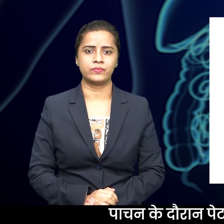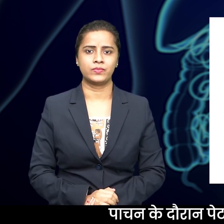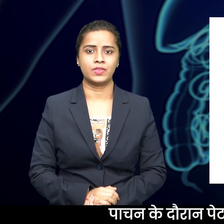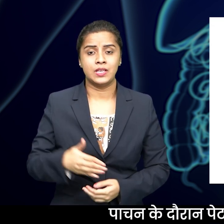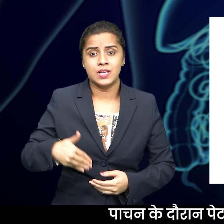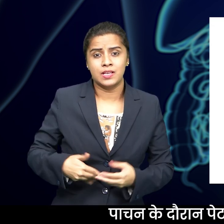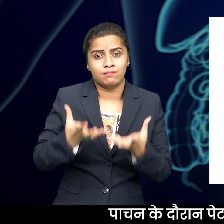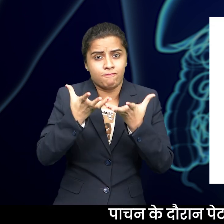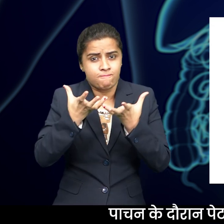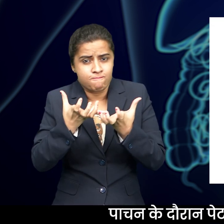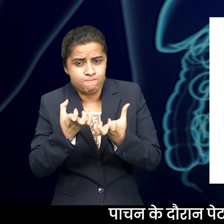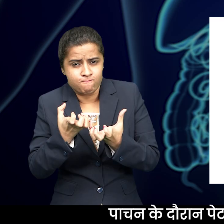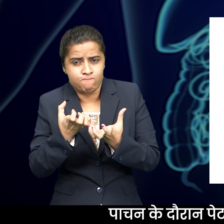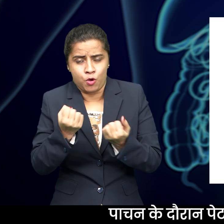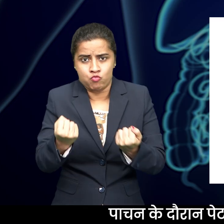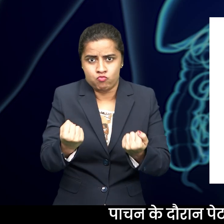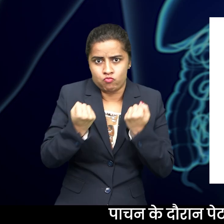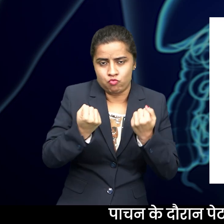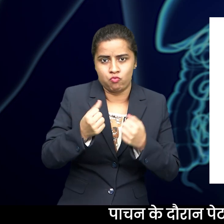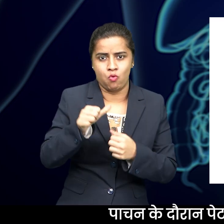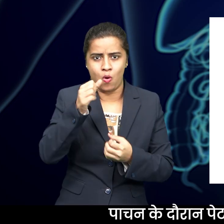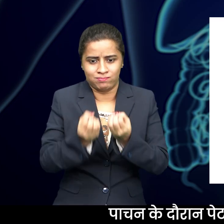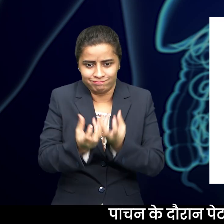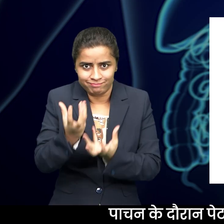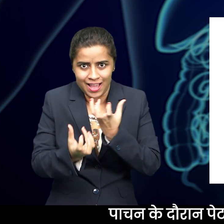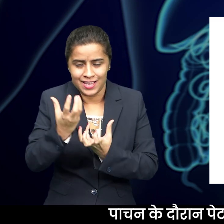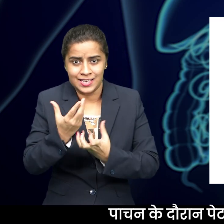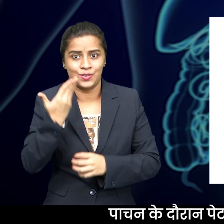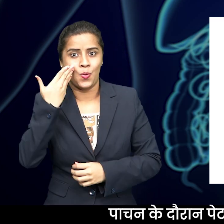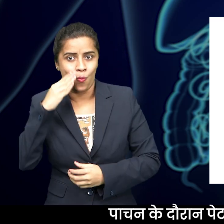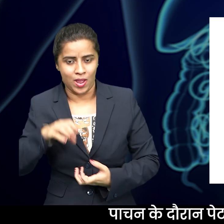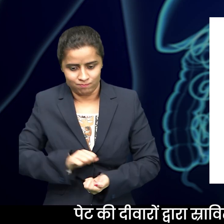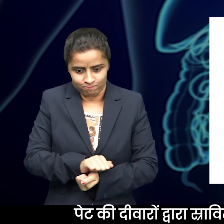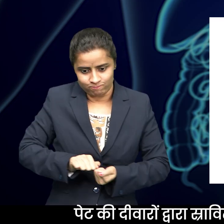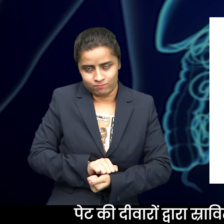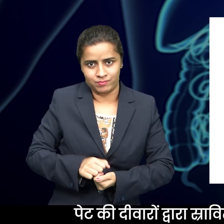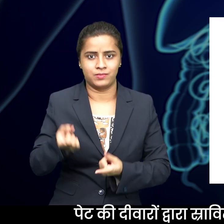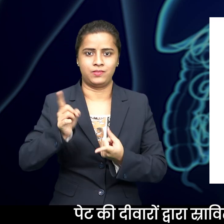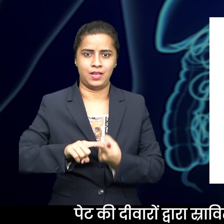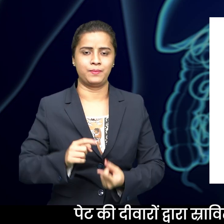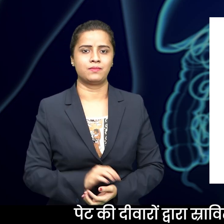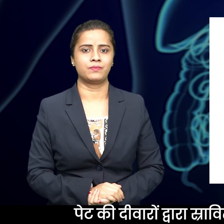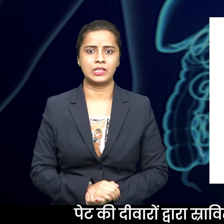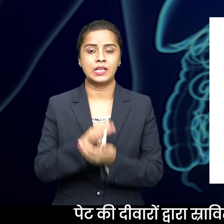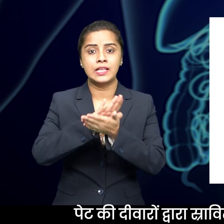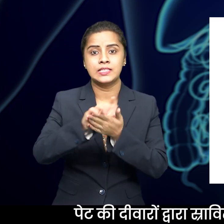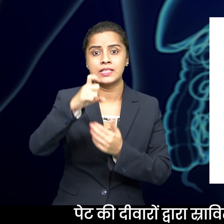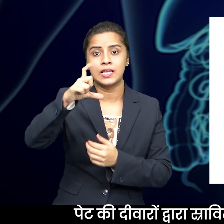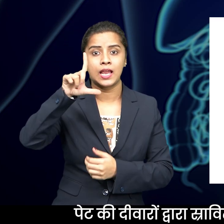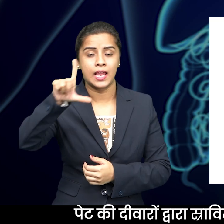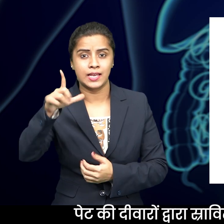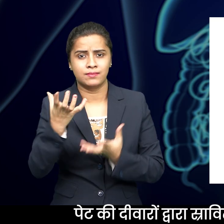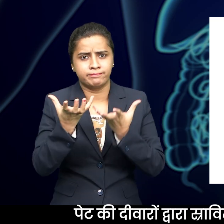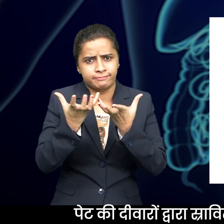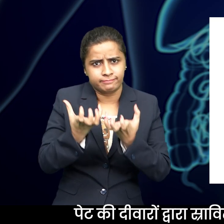पाचन के दौरान पेट मजबूत अम्ल स्रावित करता है। पेट की दीवारें